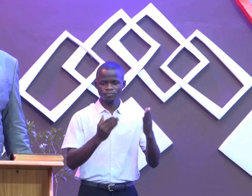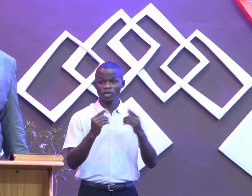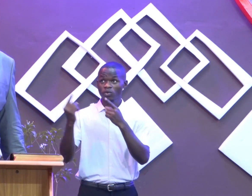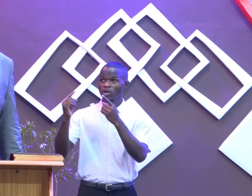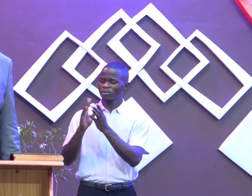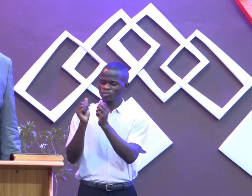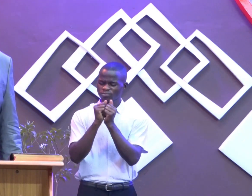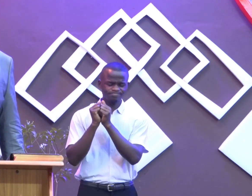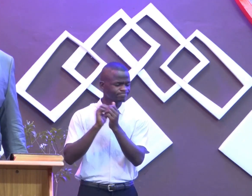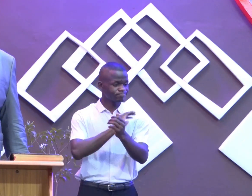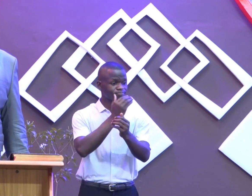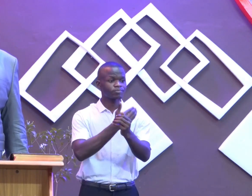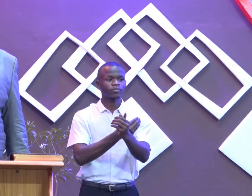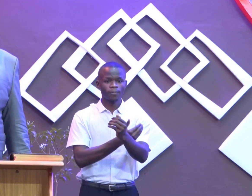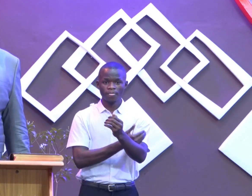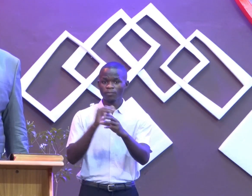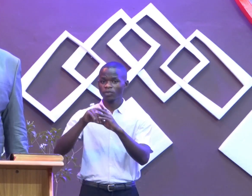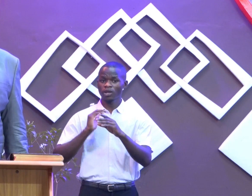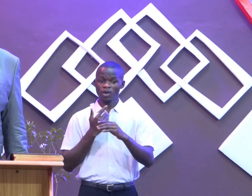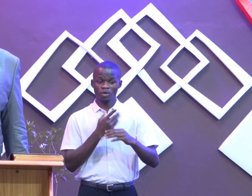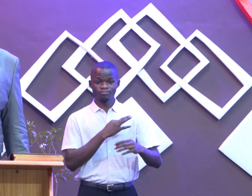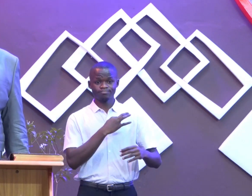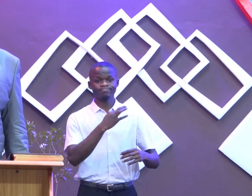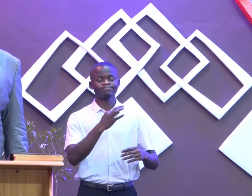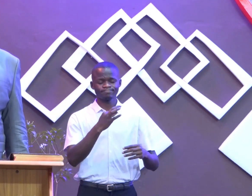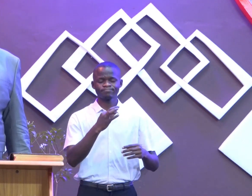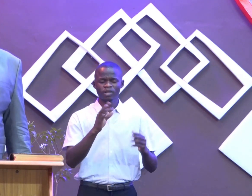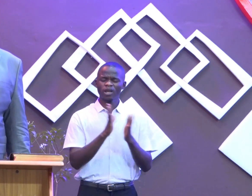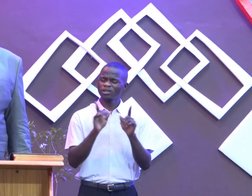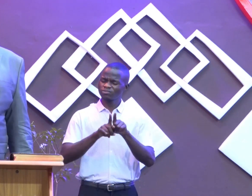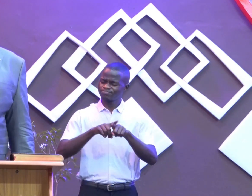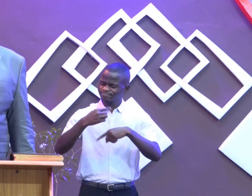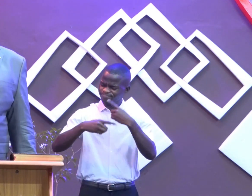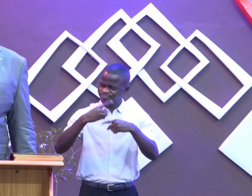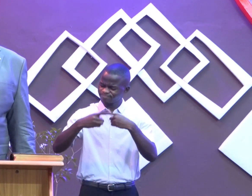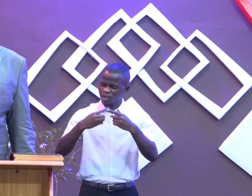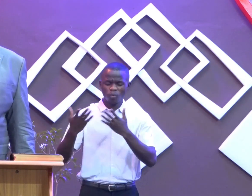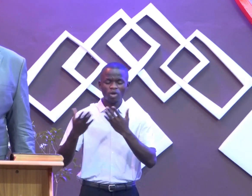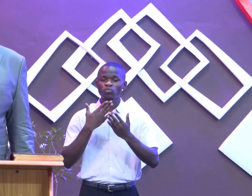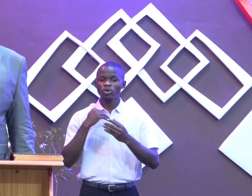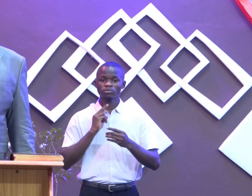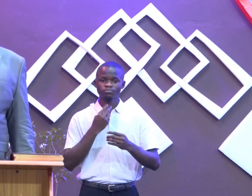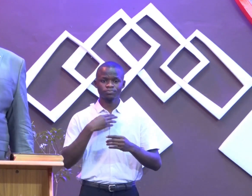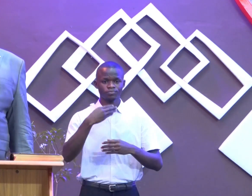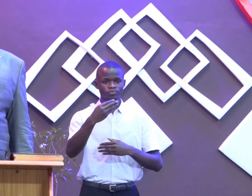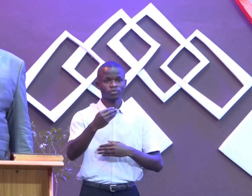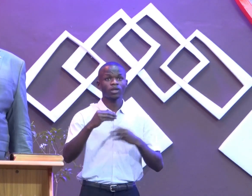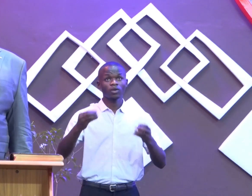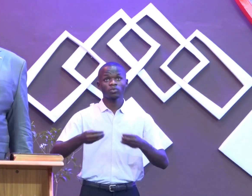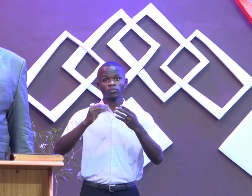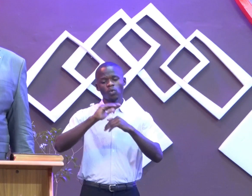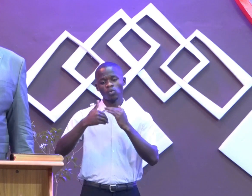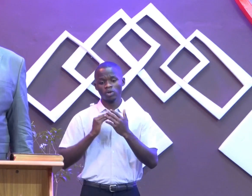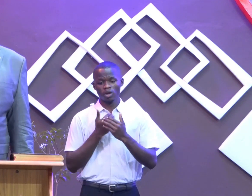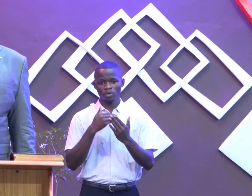jina manyingo munda ya fe okutuongera yobo ya gala tugende tukuobu nafu